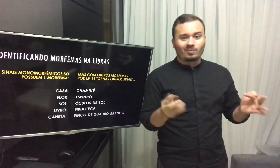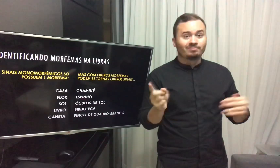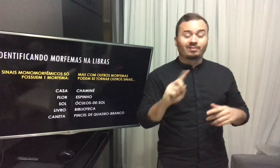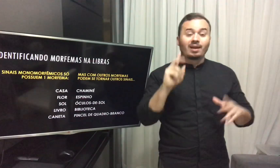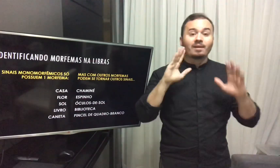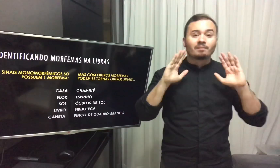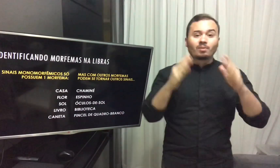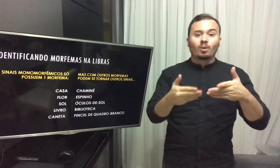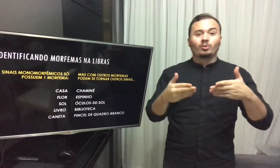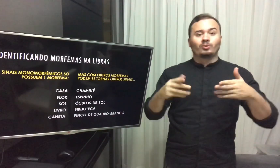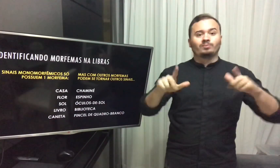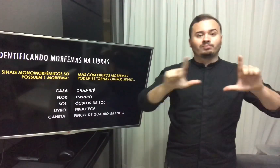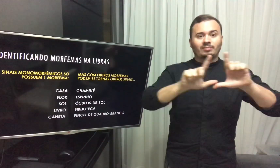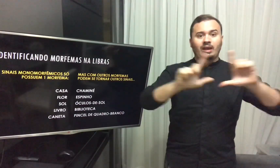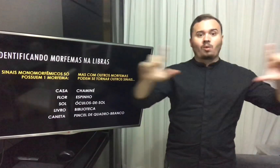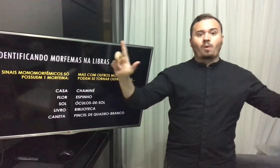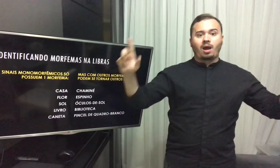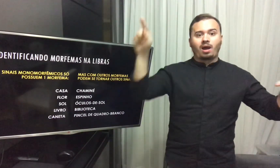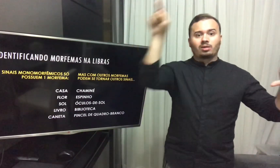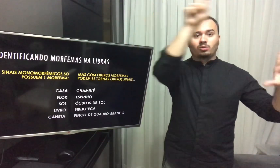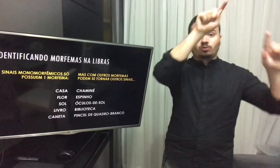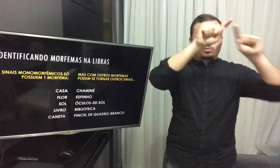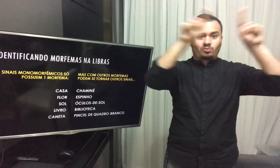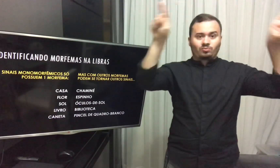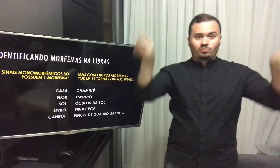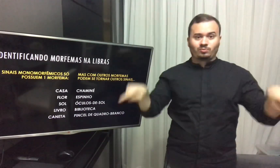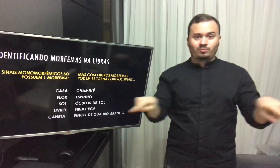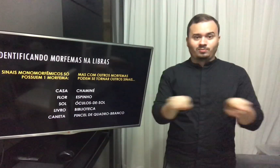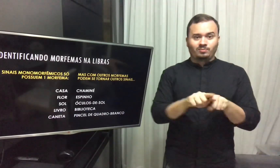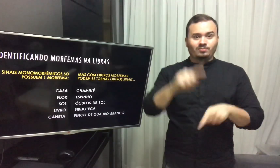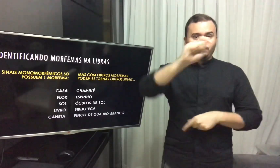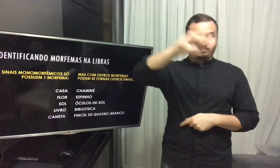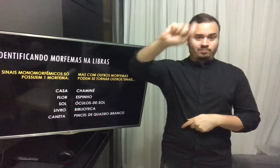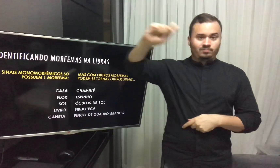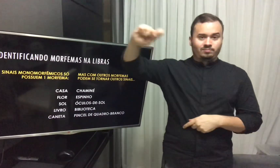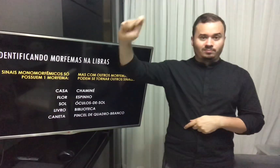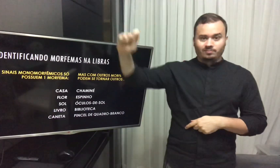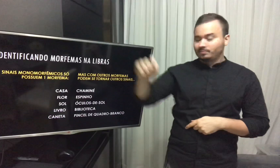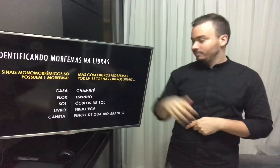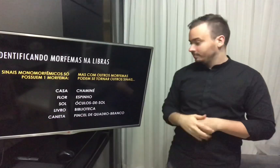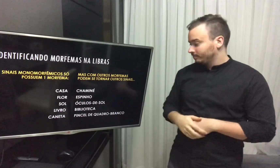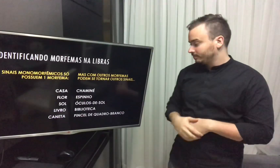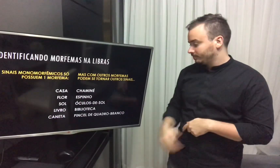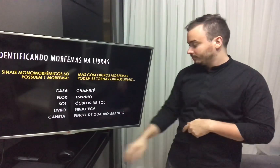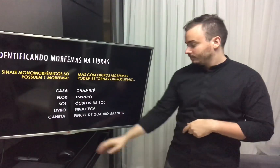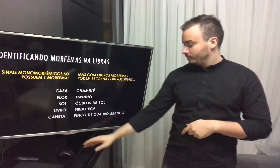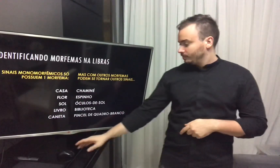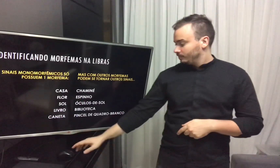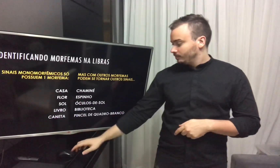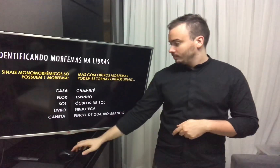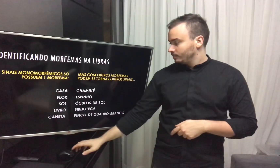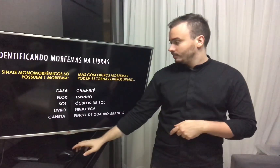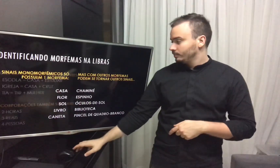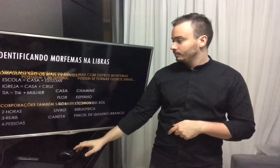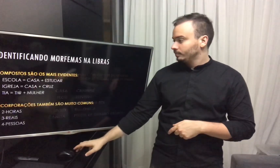eu utilizo o sinal que especifica que eu estou falando de um pincel de quadro branco, não é uma caneta comum.